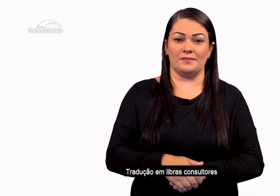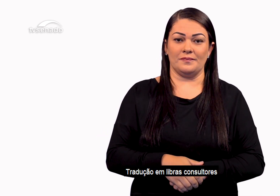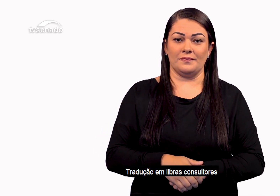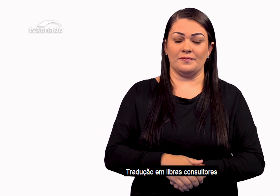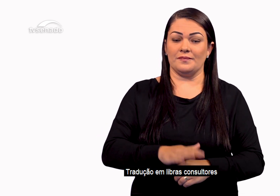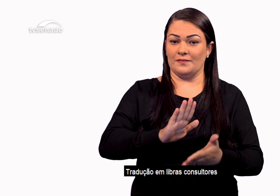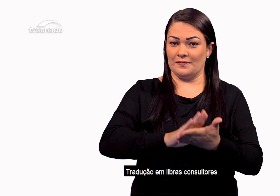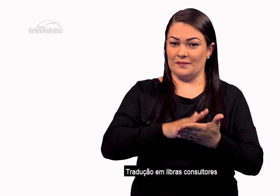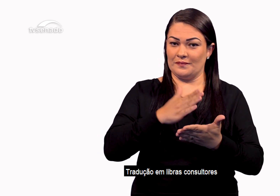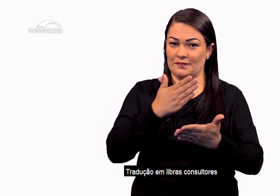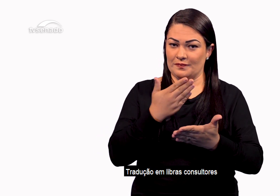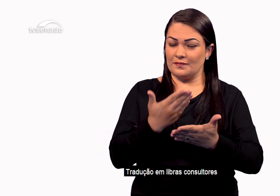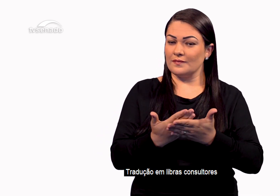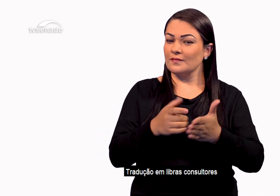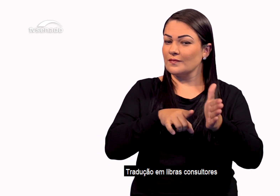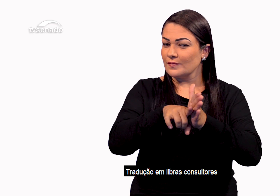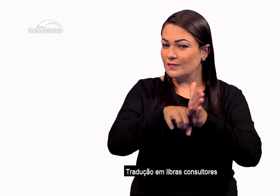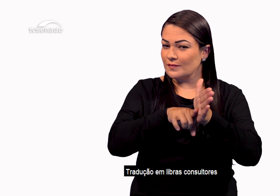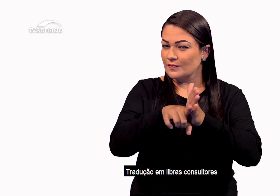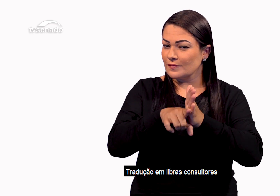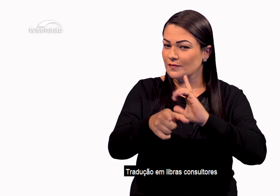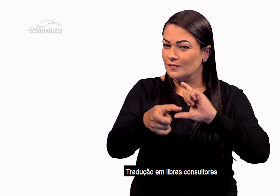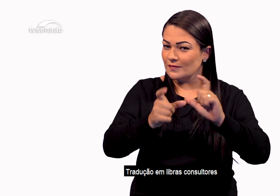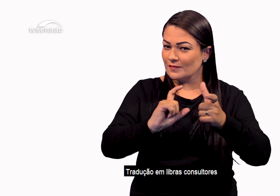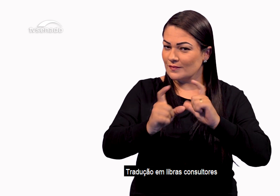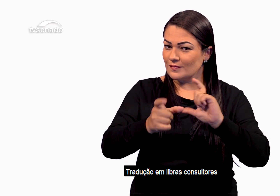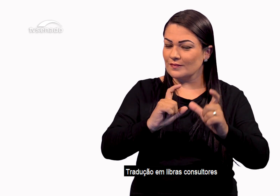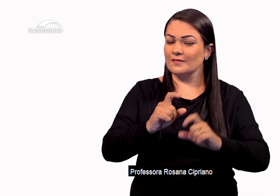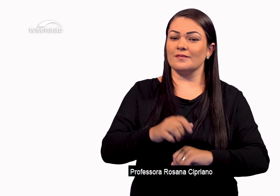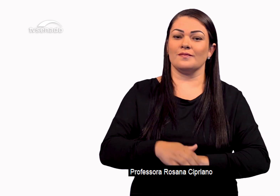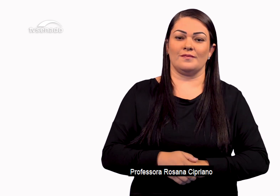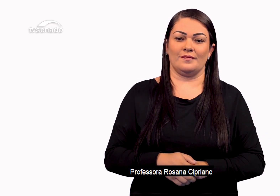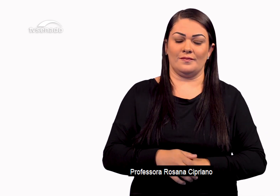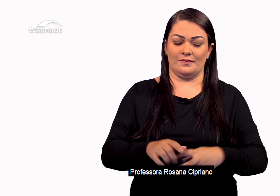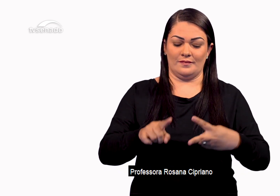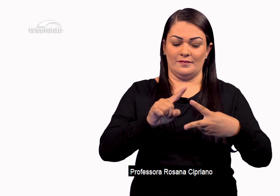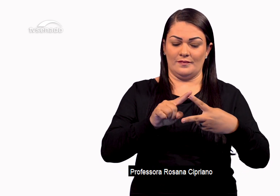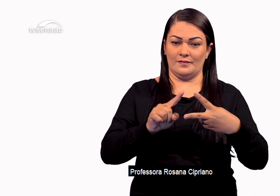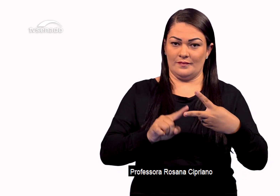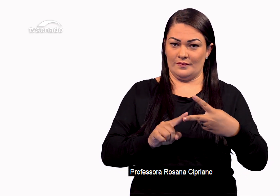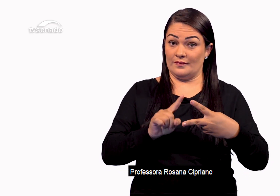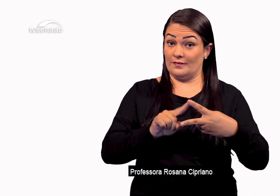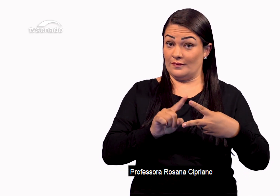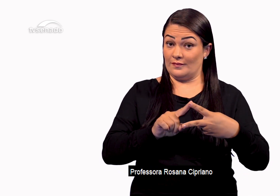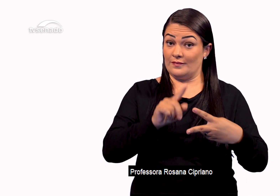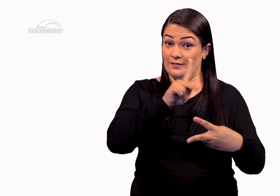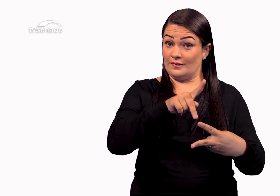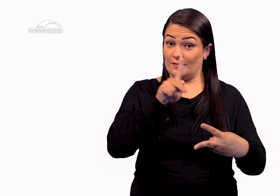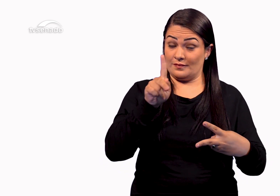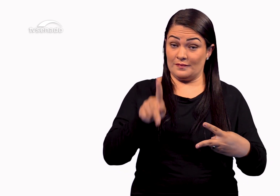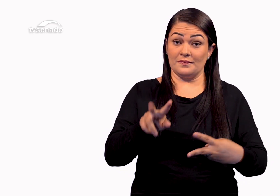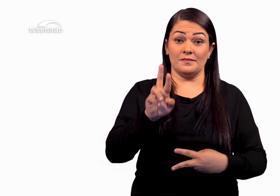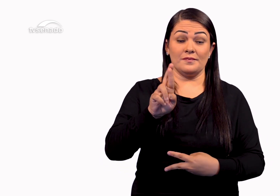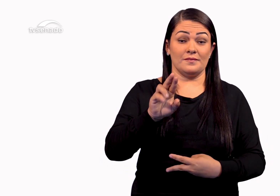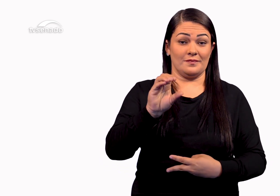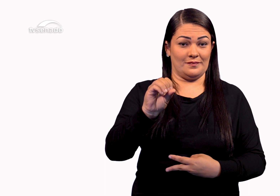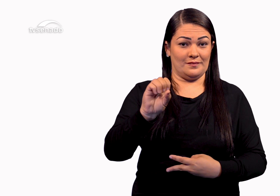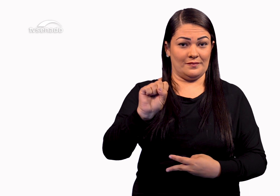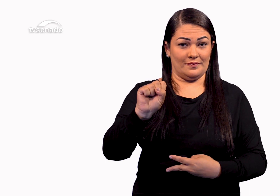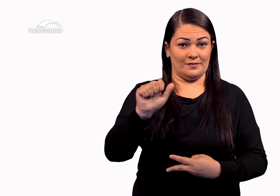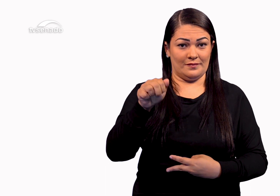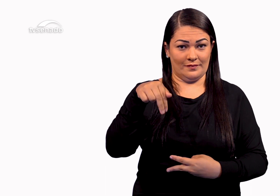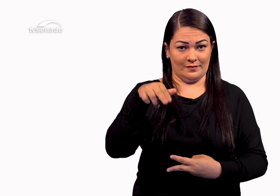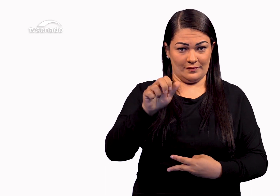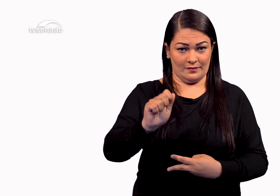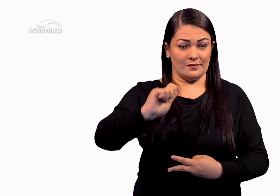Tradução em Libras Consultores Professora Rosana Cipriano Professora